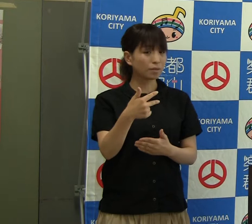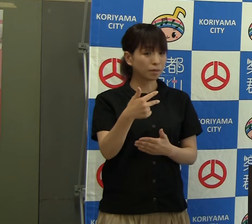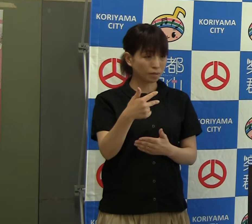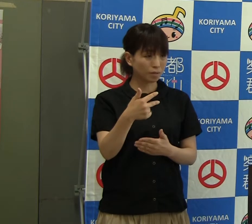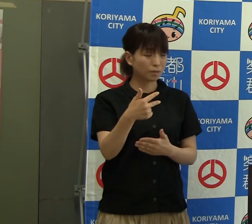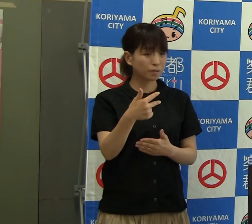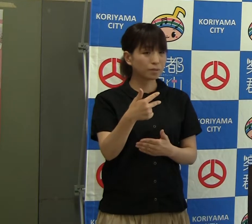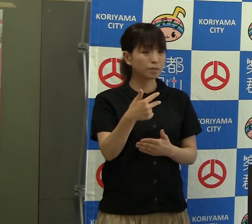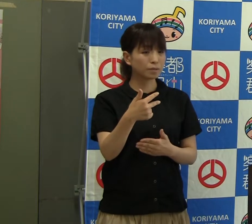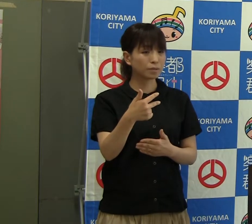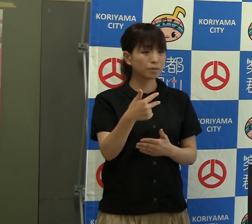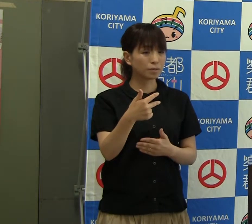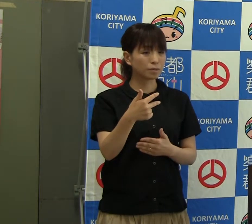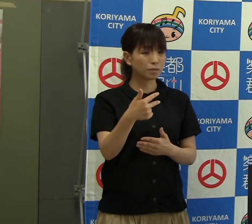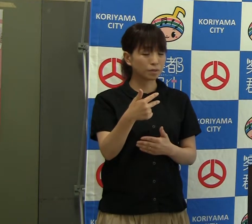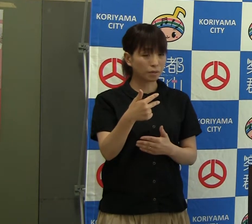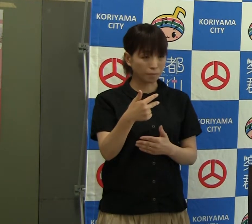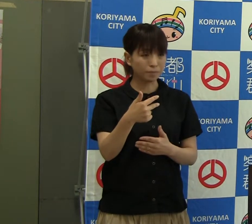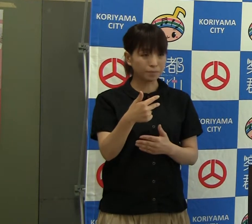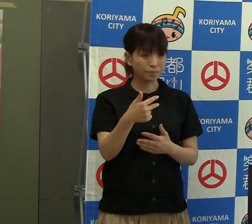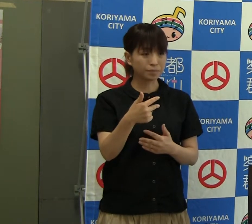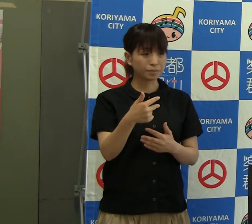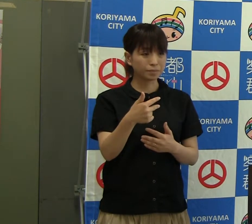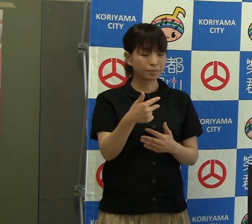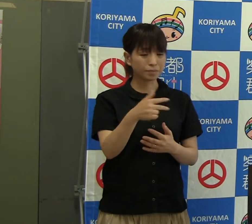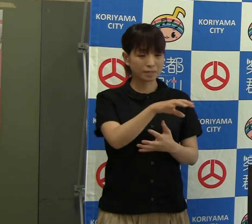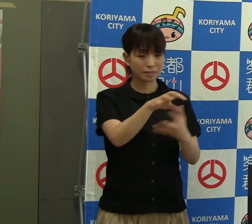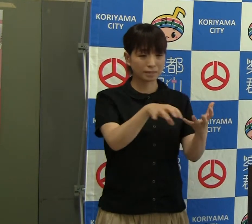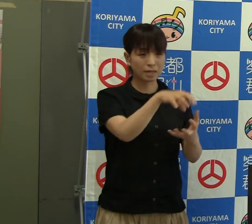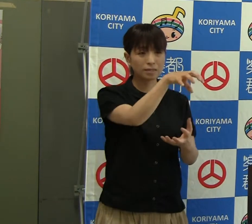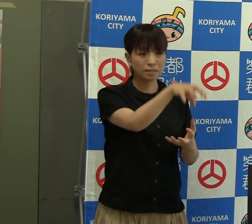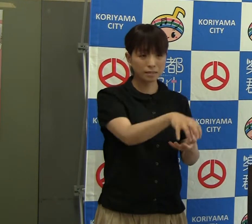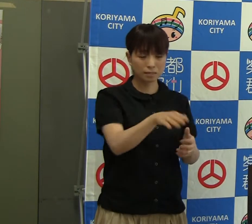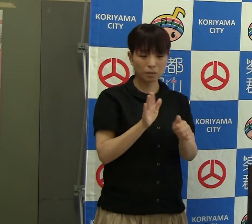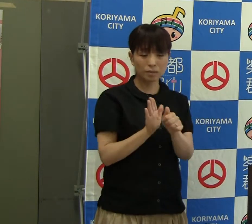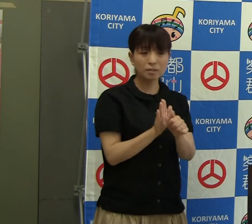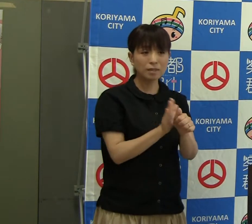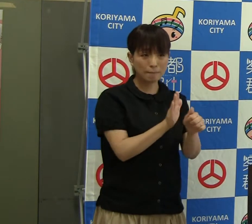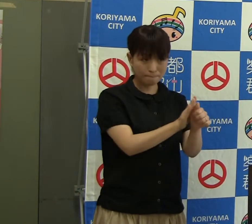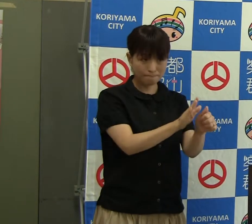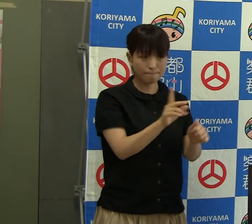これまでの被災地に対する支援でございますが、